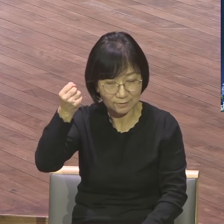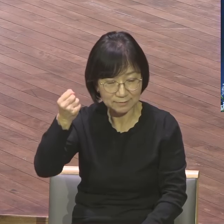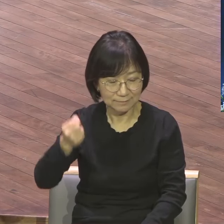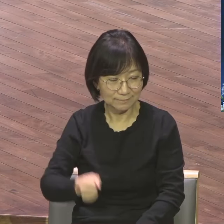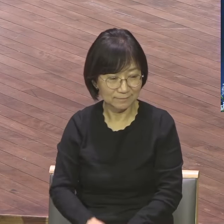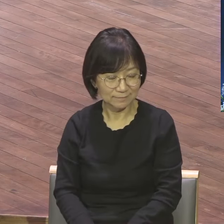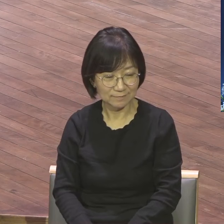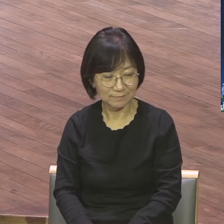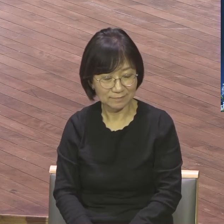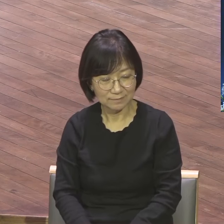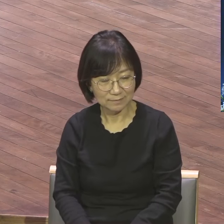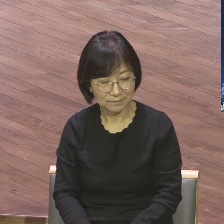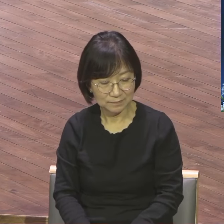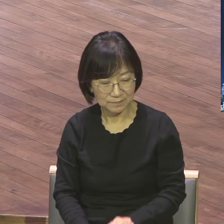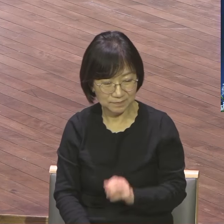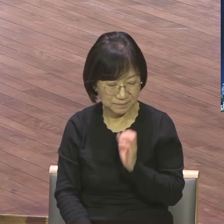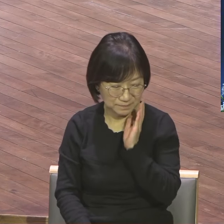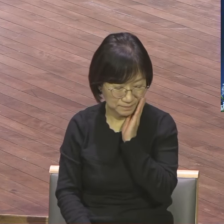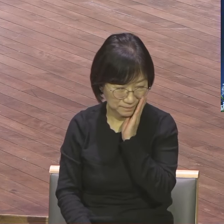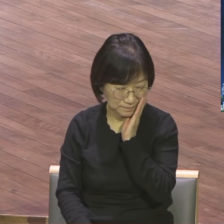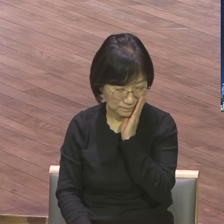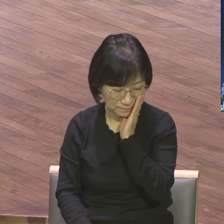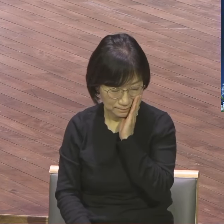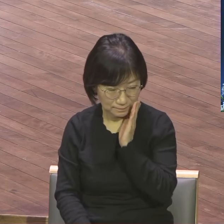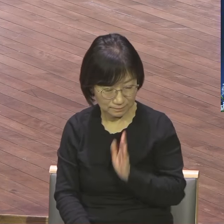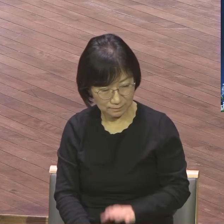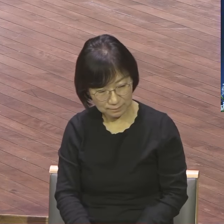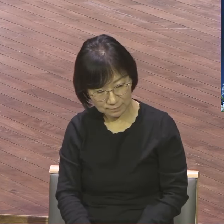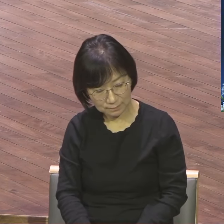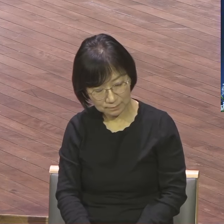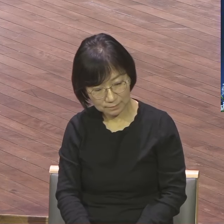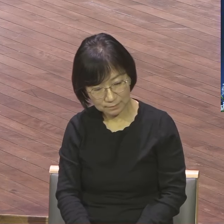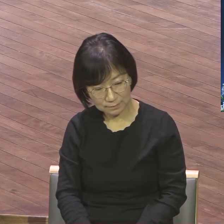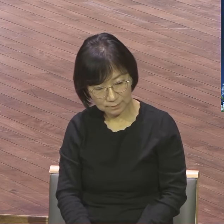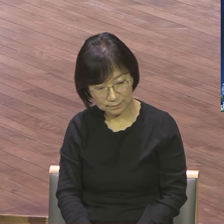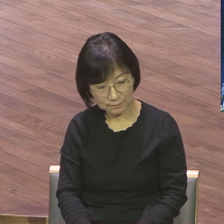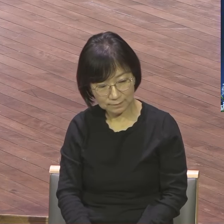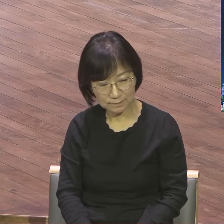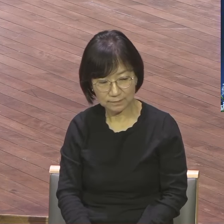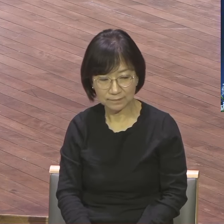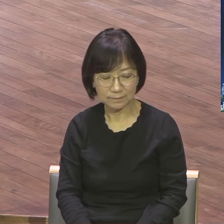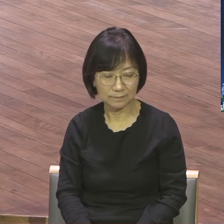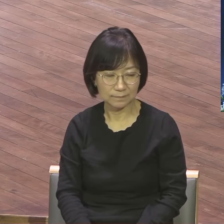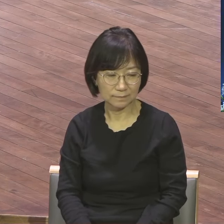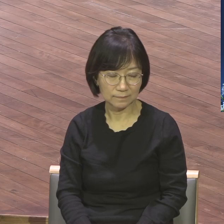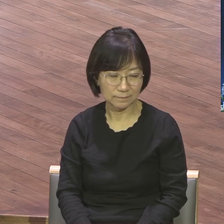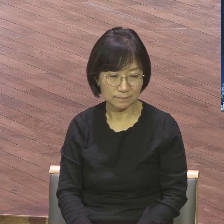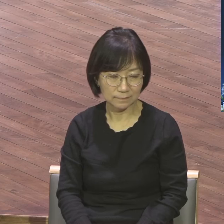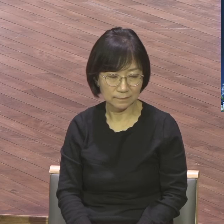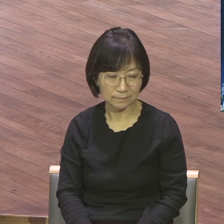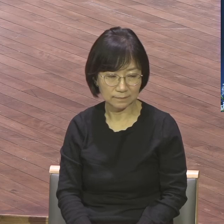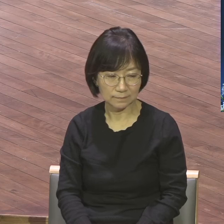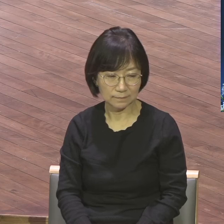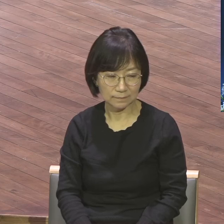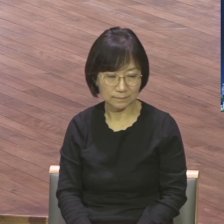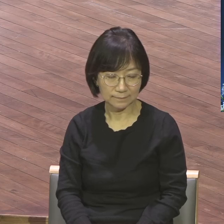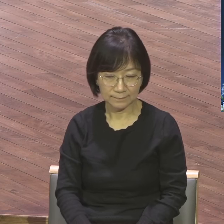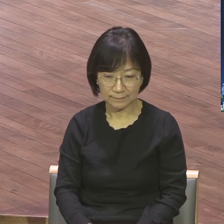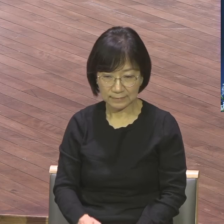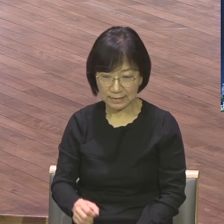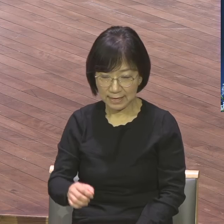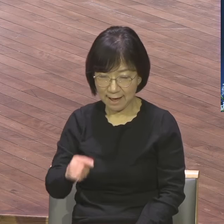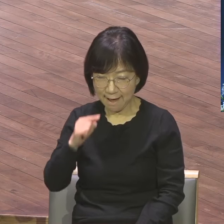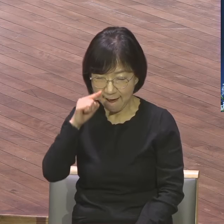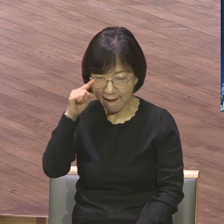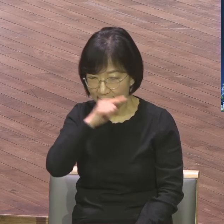없어요. 사역이 언급되지 않습니다. 오늘 처음 언급되는데 악한 왕